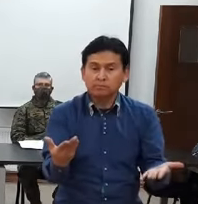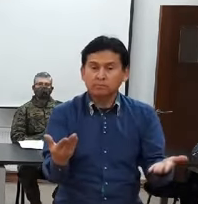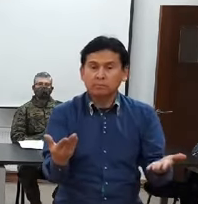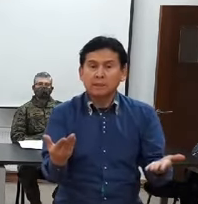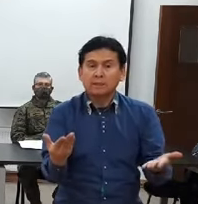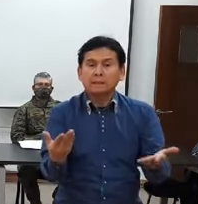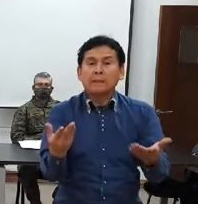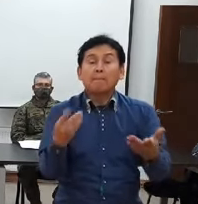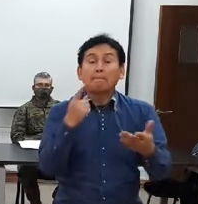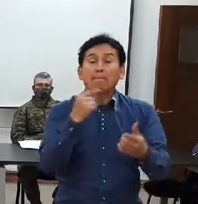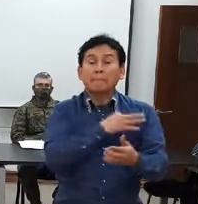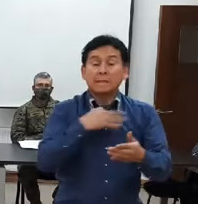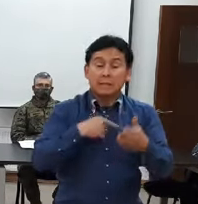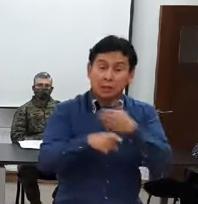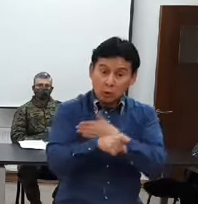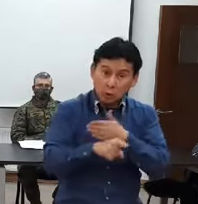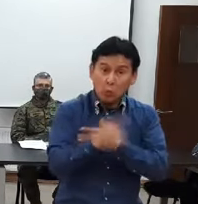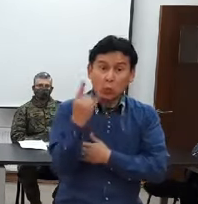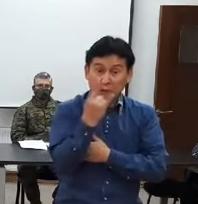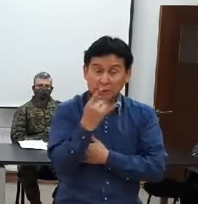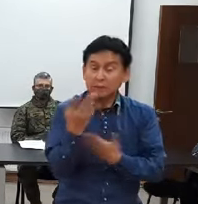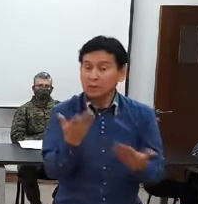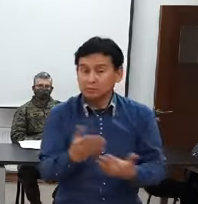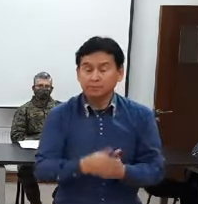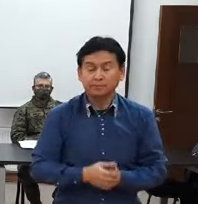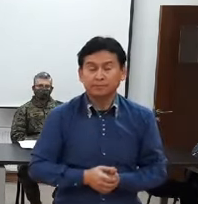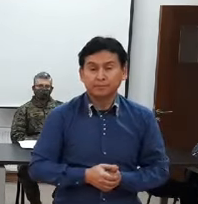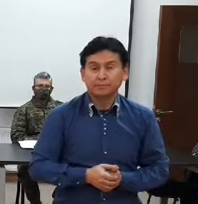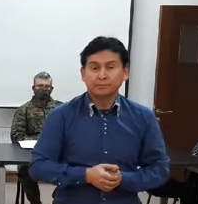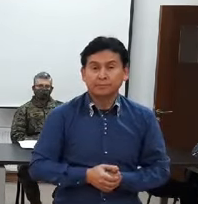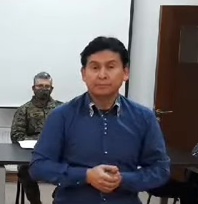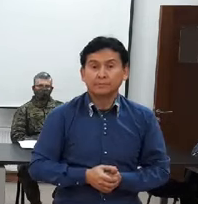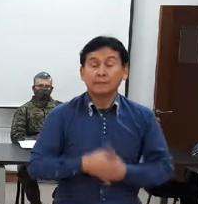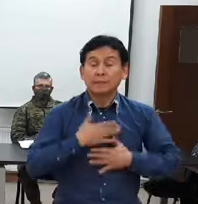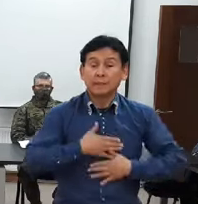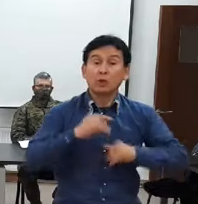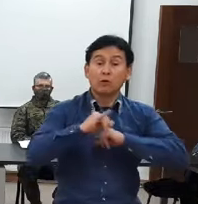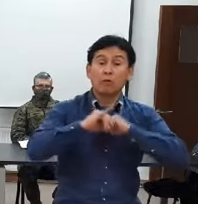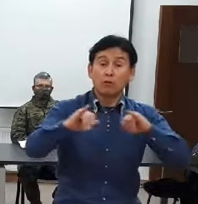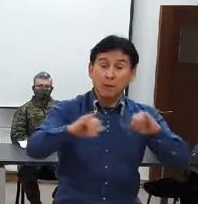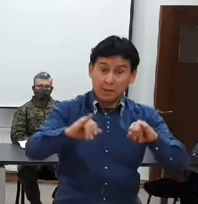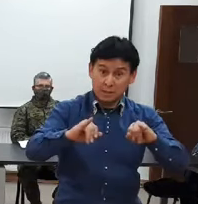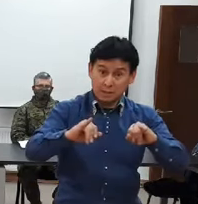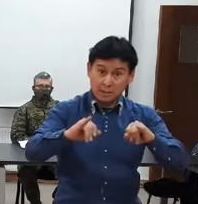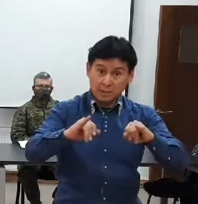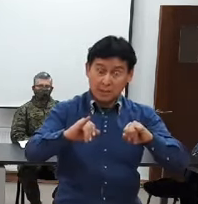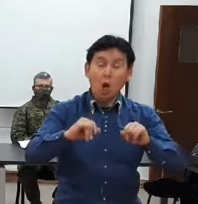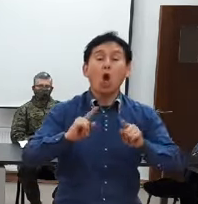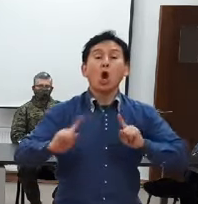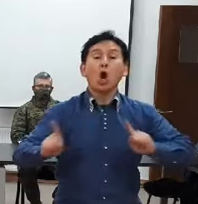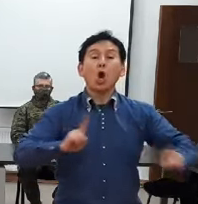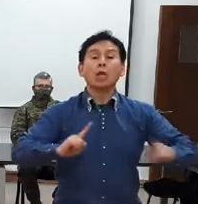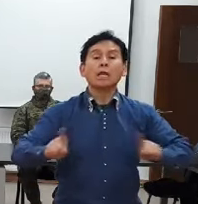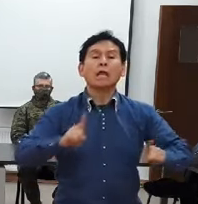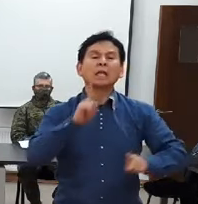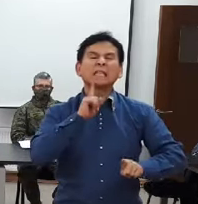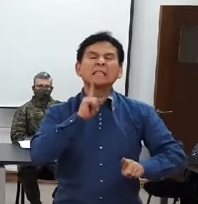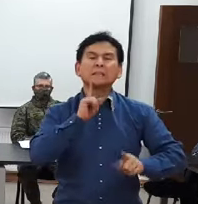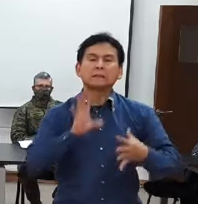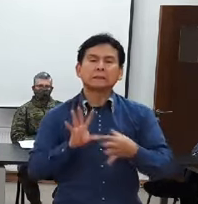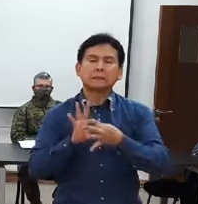través del Ministerio del Interior, de la Unidad de Emergencias, quiero informar que van a ser coordinadas su entrega